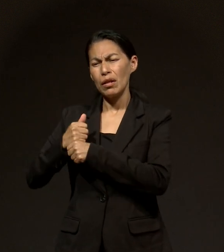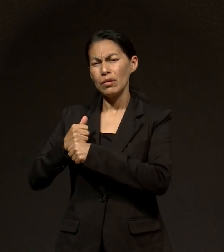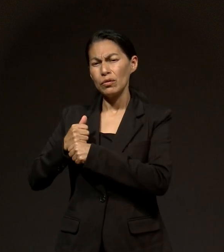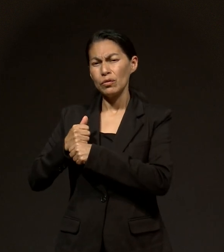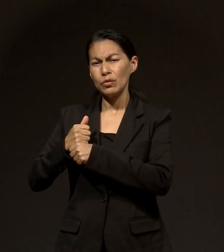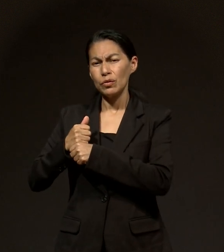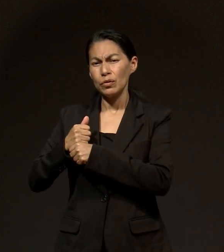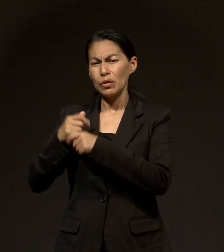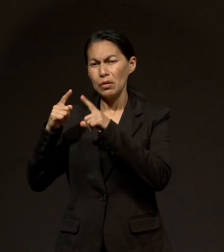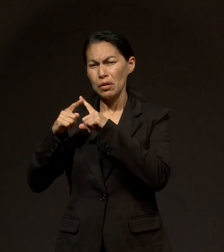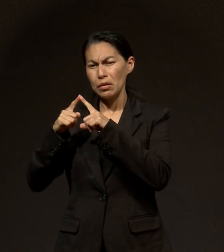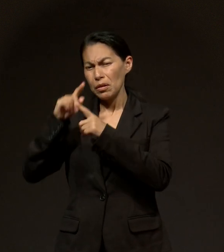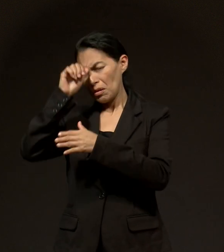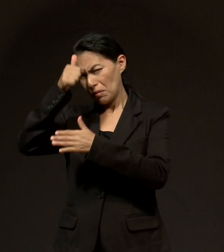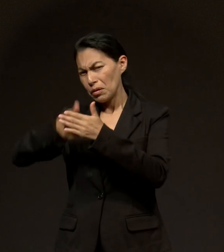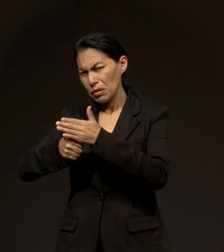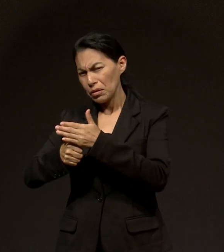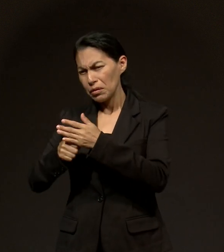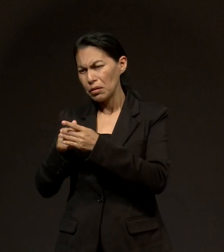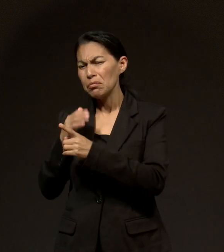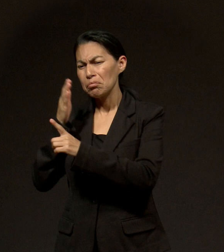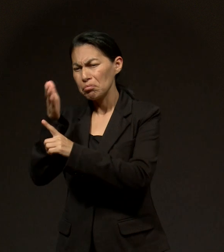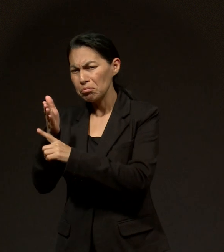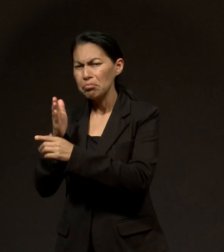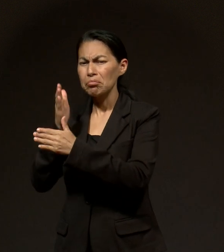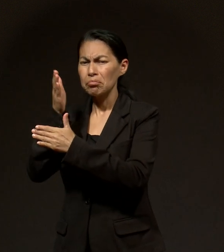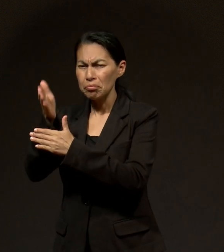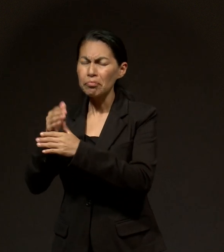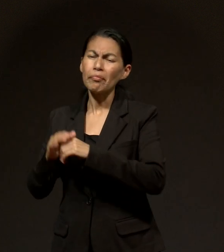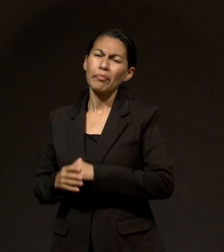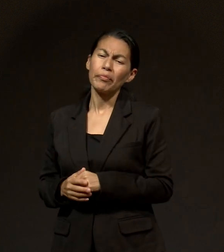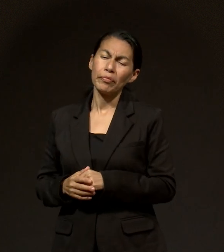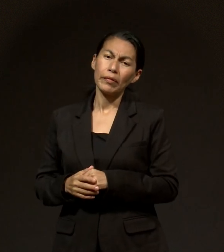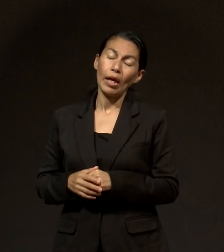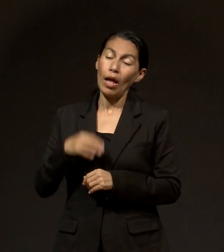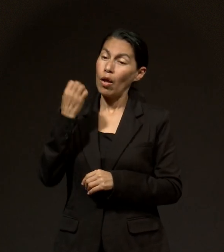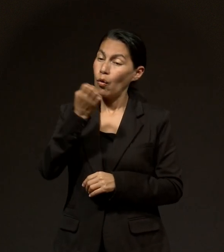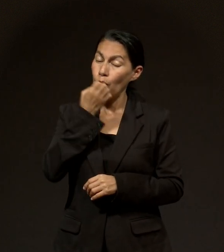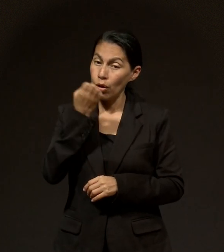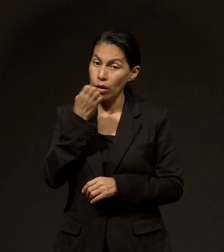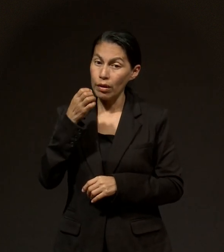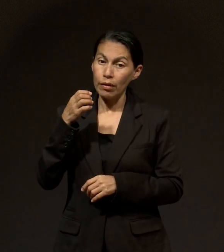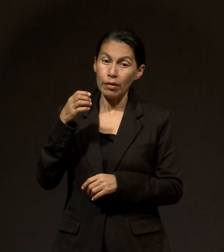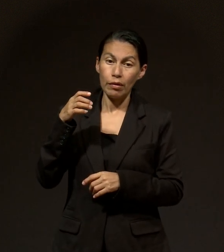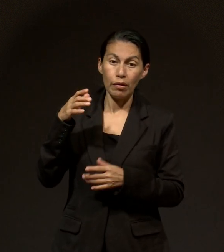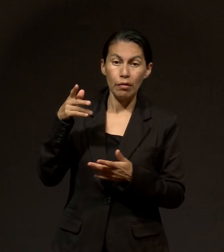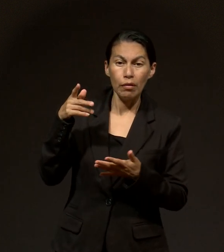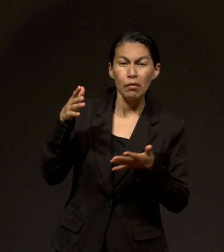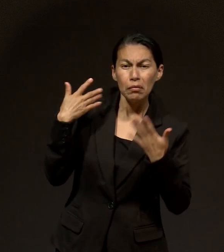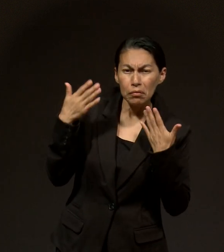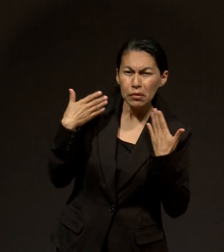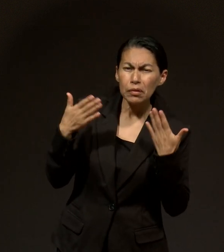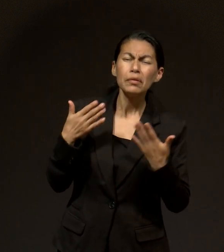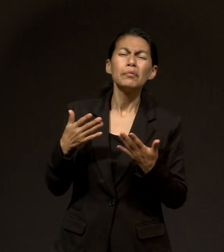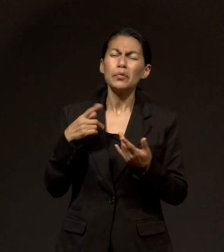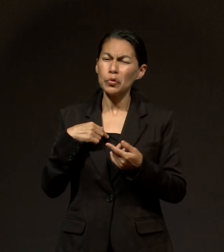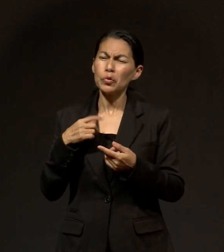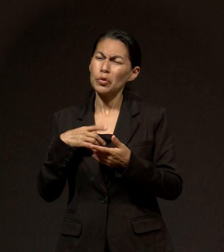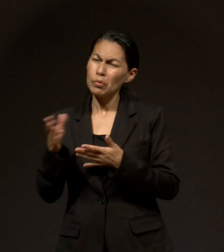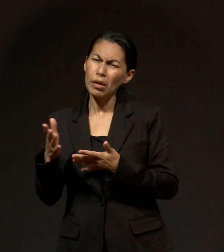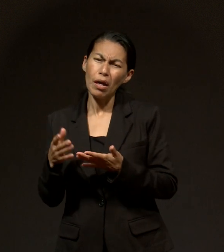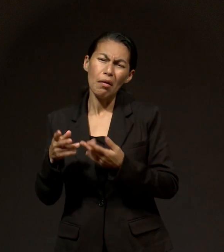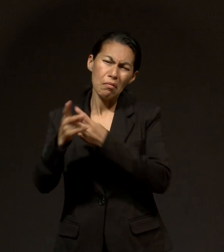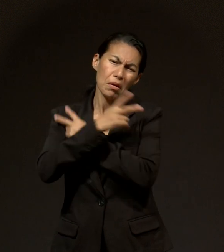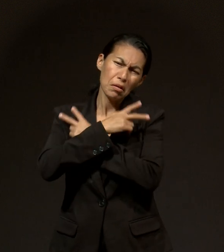asistí a la iglesia. No crecí en un hogar cristiano, pero asistía, me invitaban a las escuelitas de verano. Y